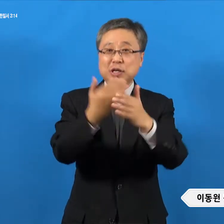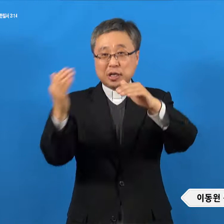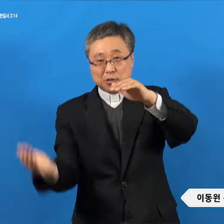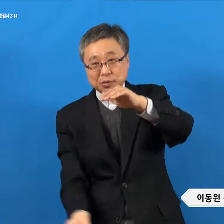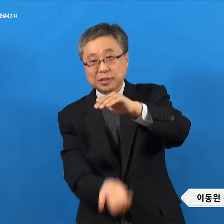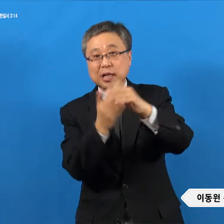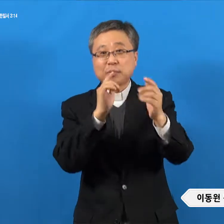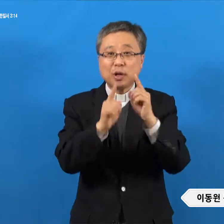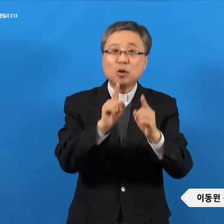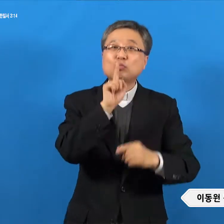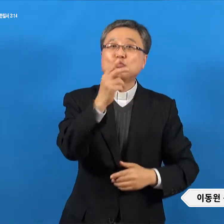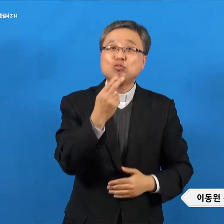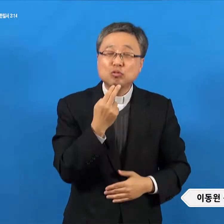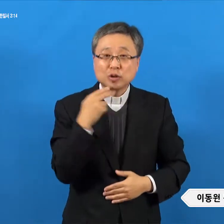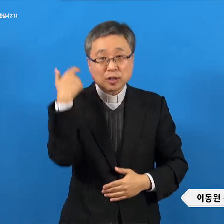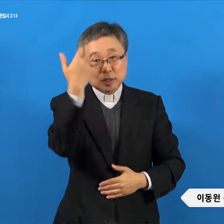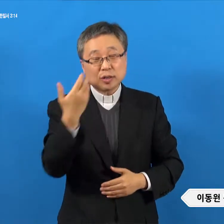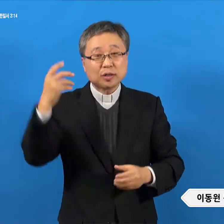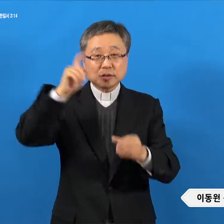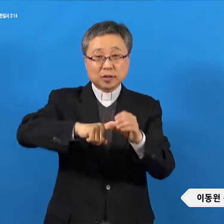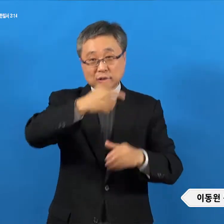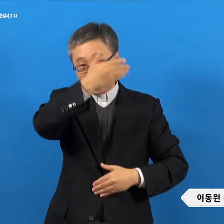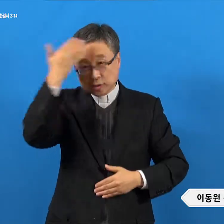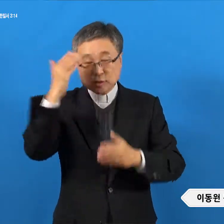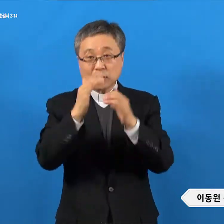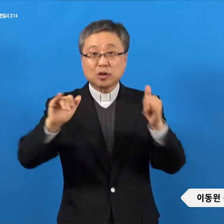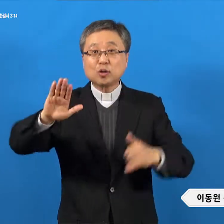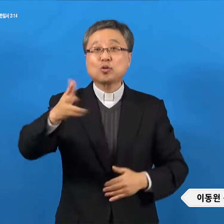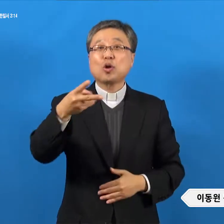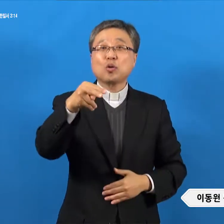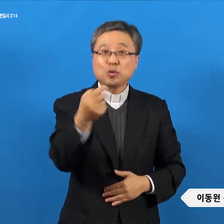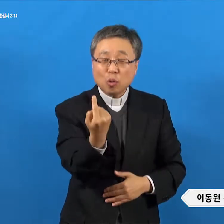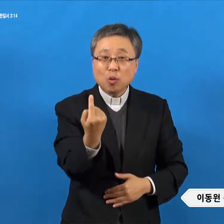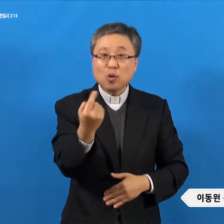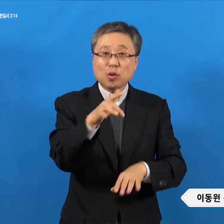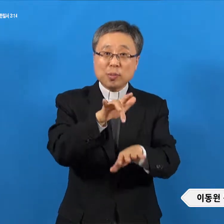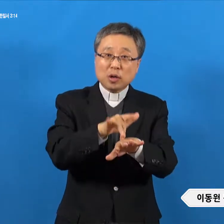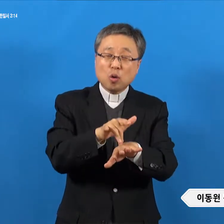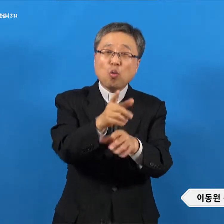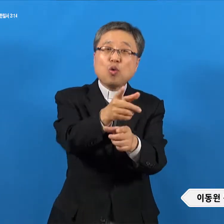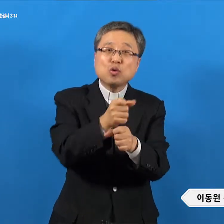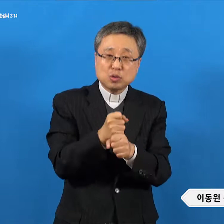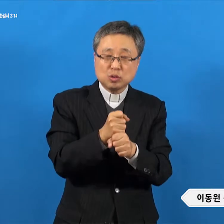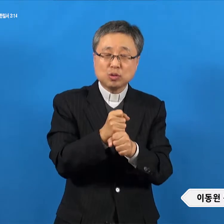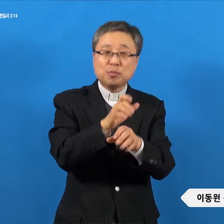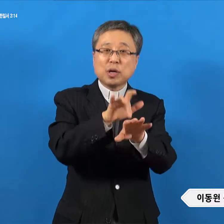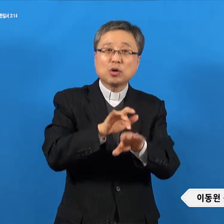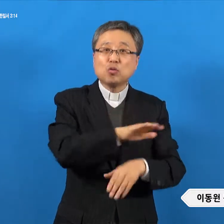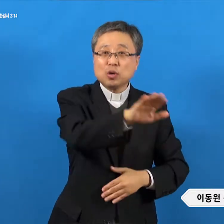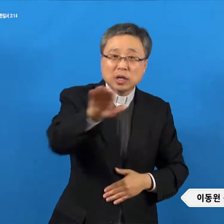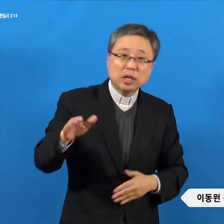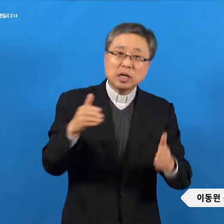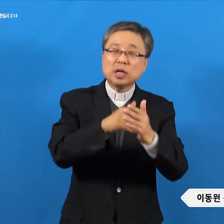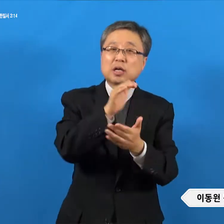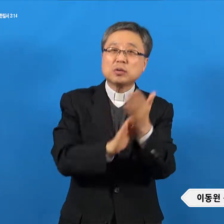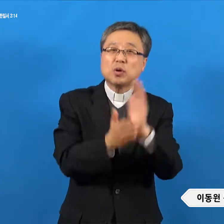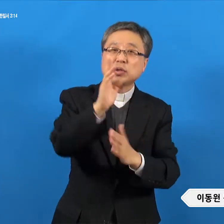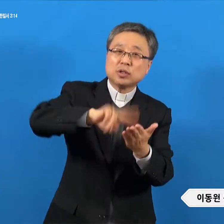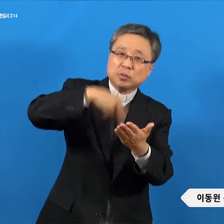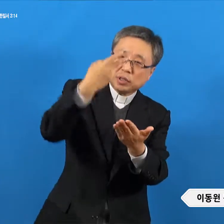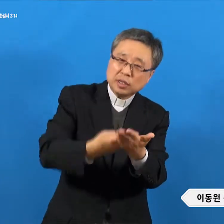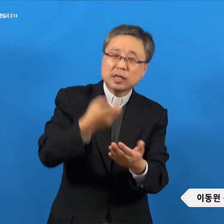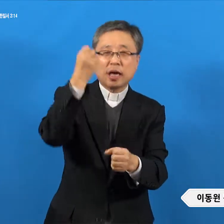것입니다. 물론 영적 청년이 되고도 사탄은, 원수마귀는 끊임없이 우리를 넘어뜨리려 할